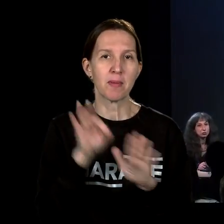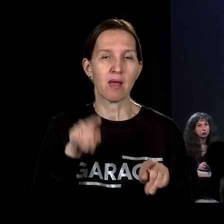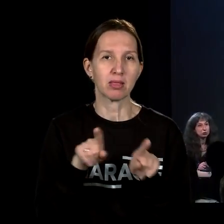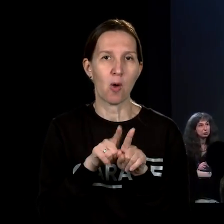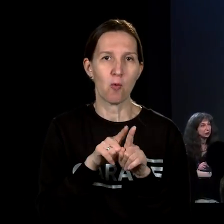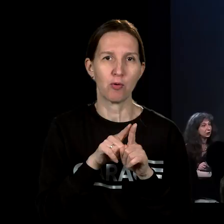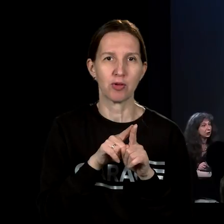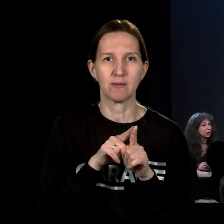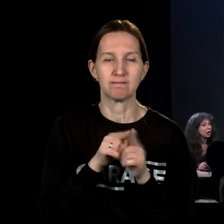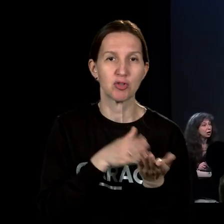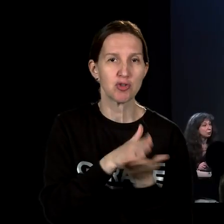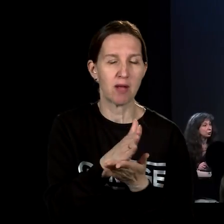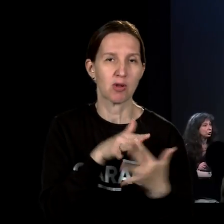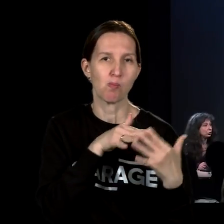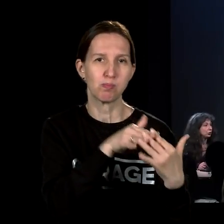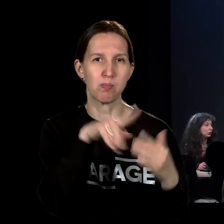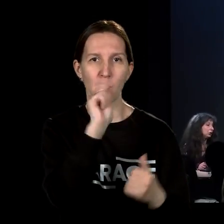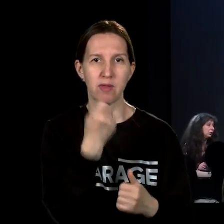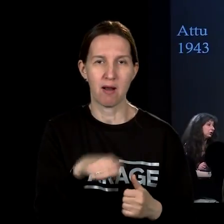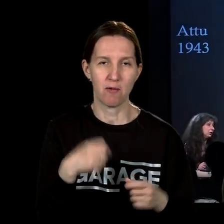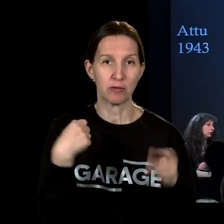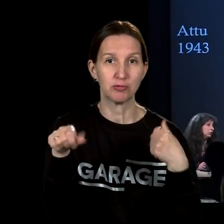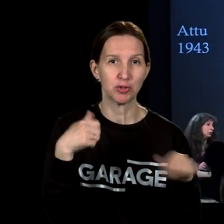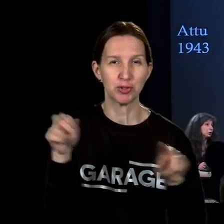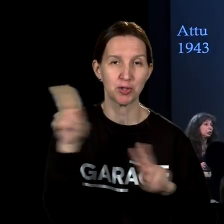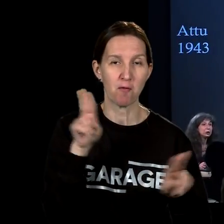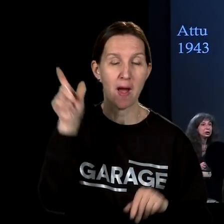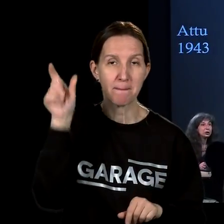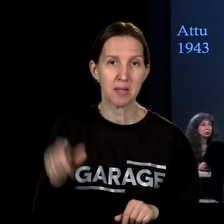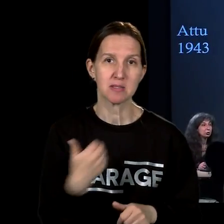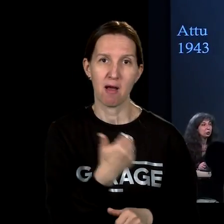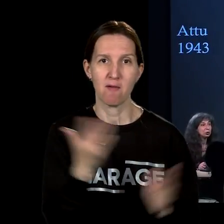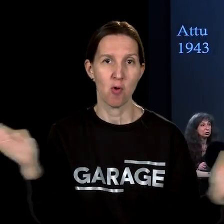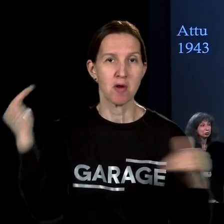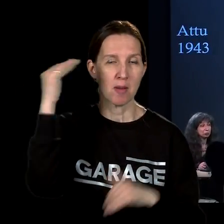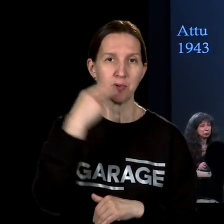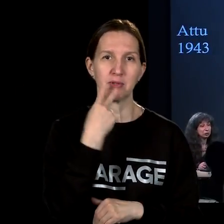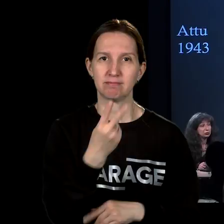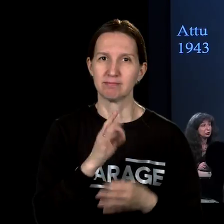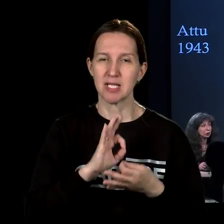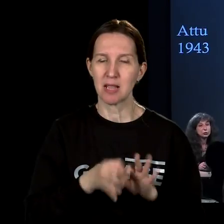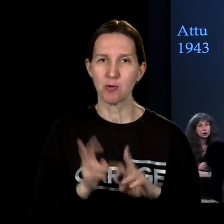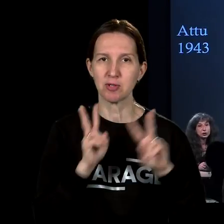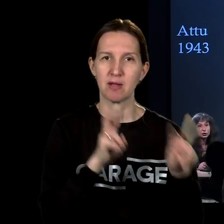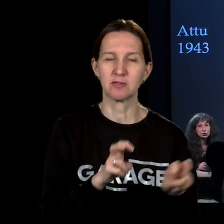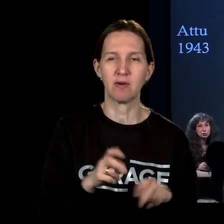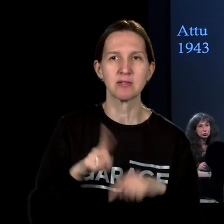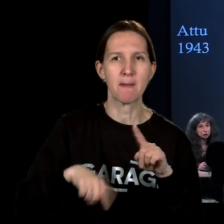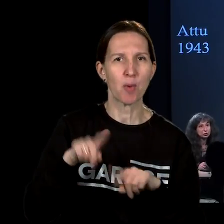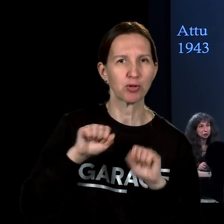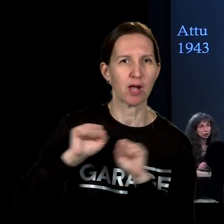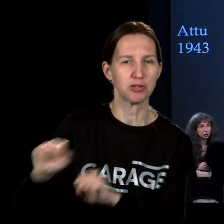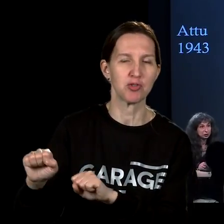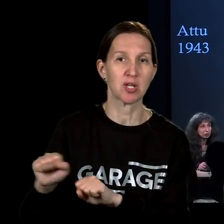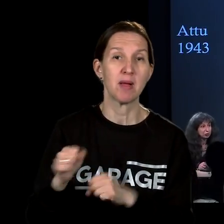вот батального живописца, причем при этом довольно, в общем, работы такие, которые сложно назвать ура-патриотическими, потому